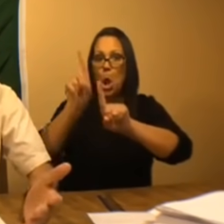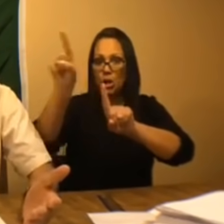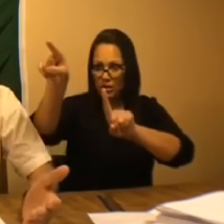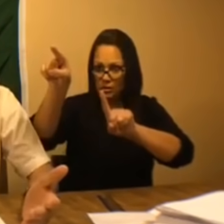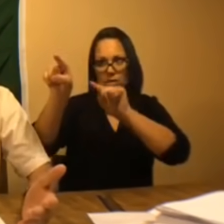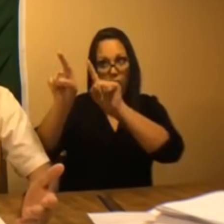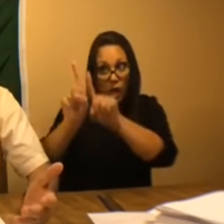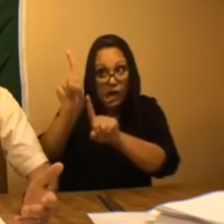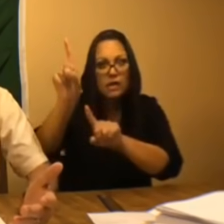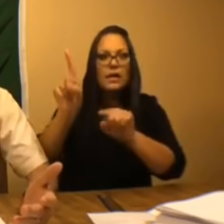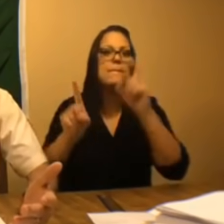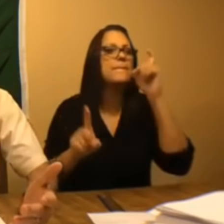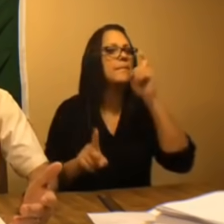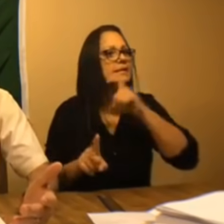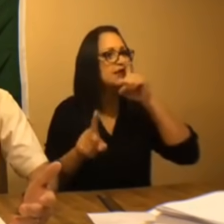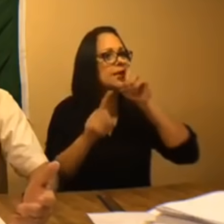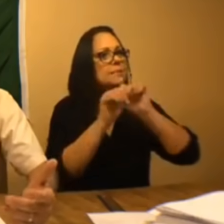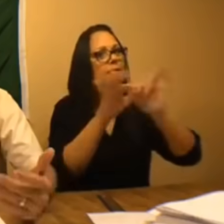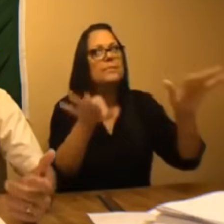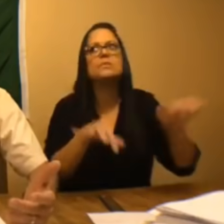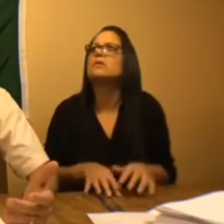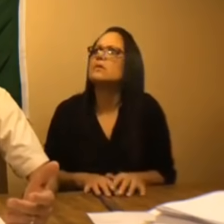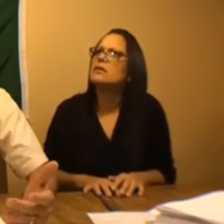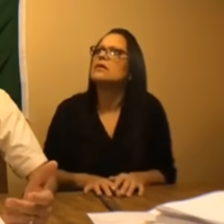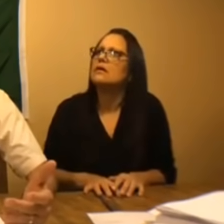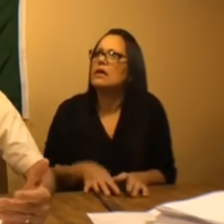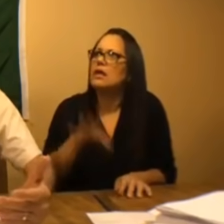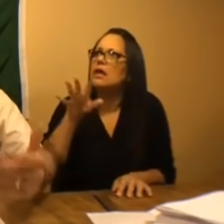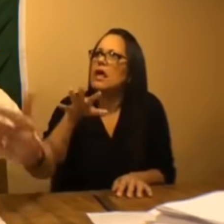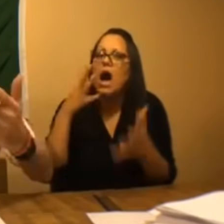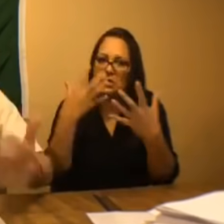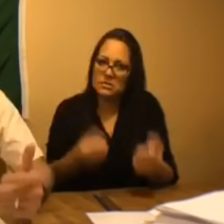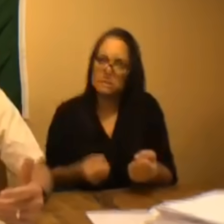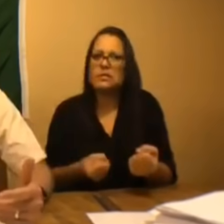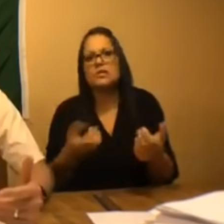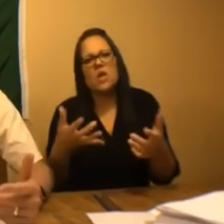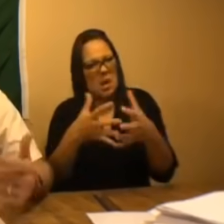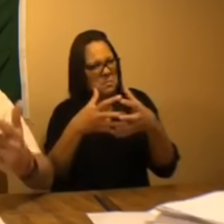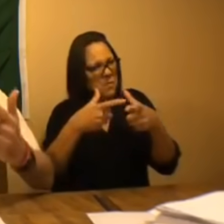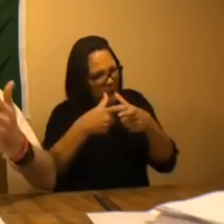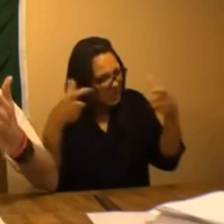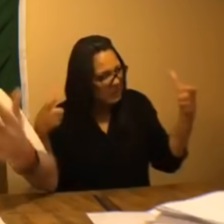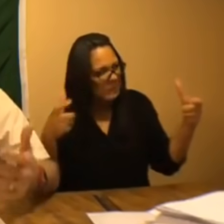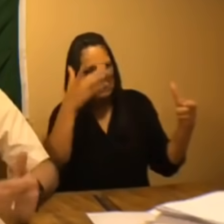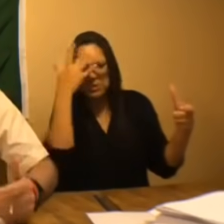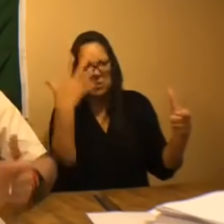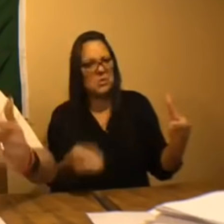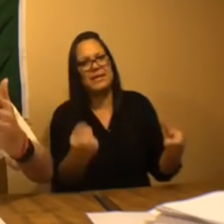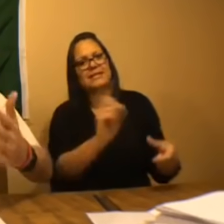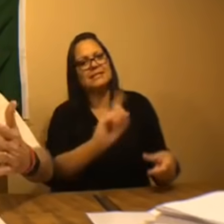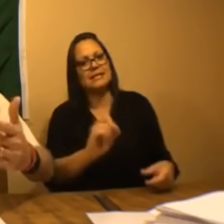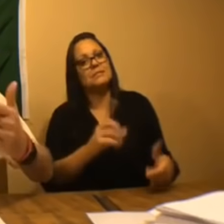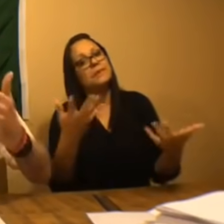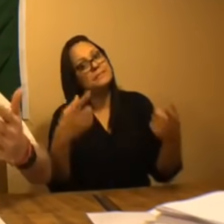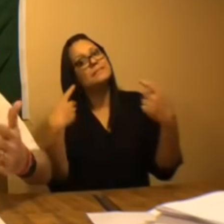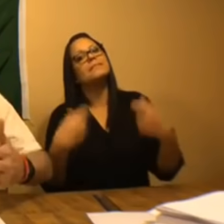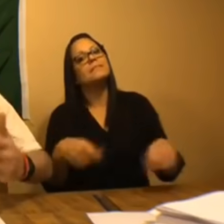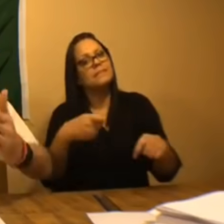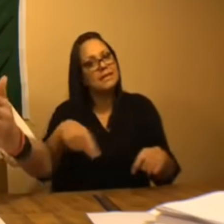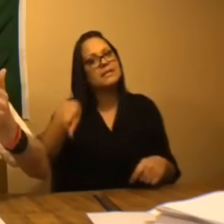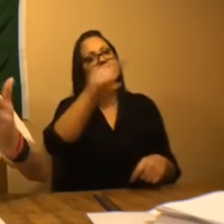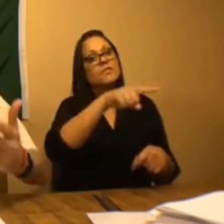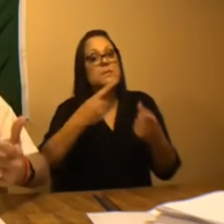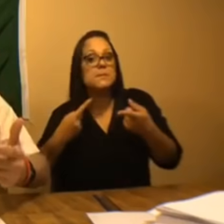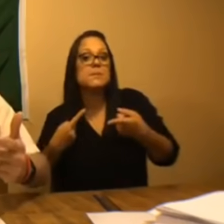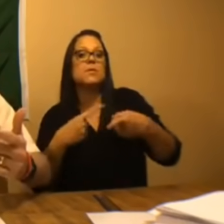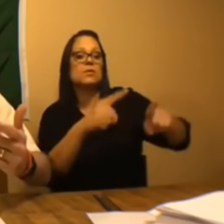deixam se levar. Eu acredito que a maioria da população não vai aceitar isso aí, mas nós precisamos que vocês se mobilizem contra a fake news,